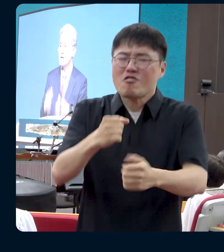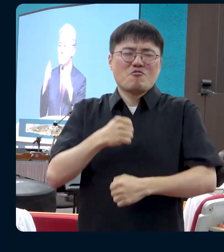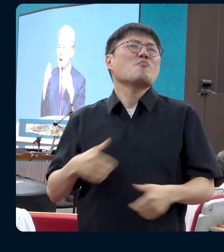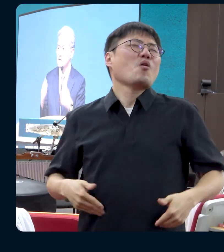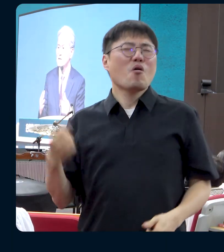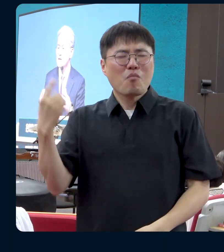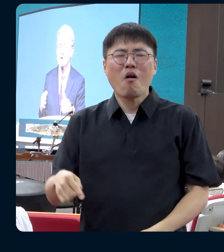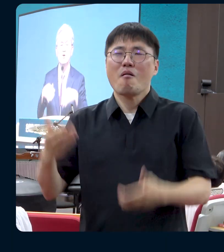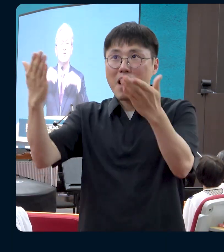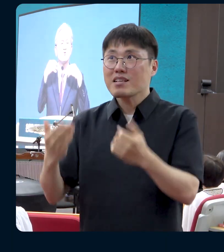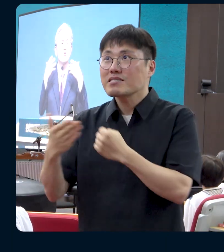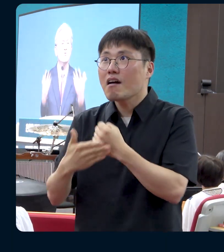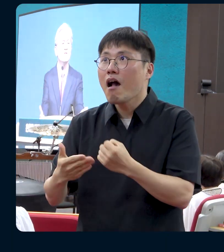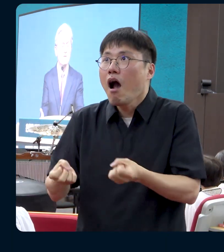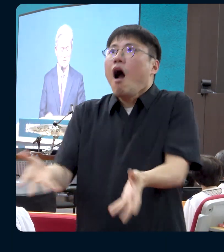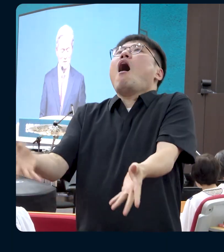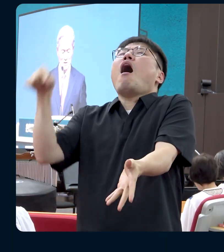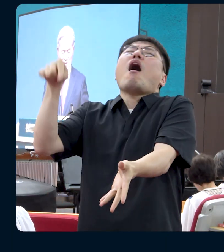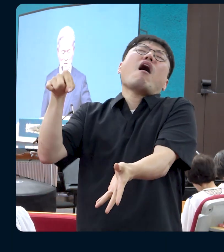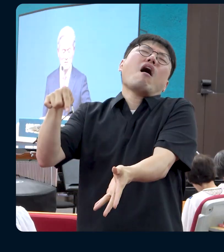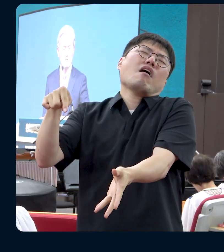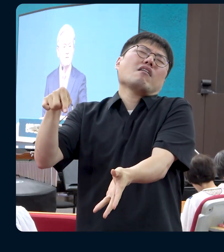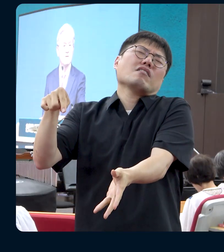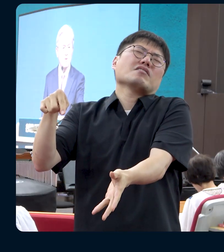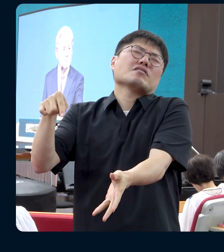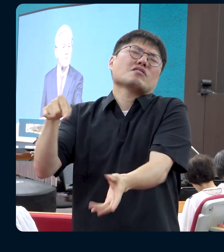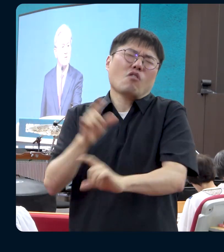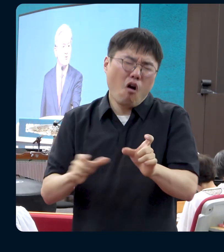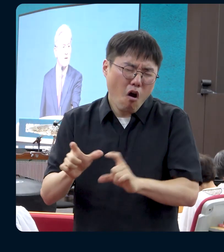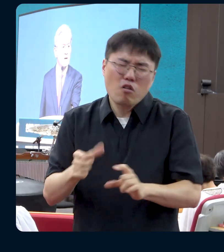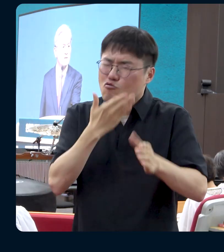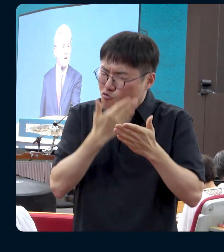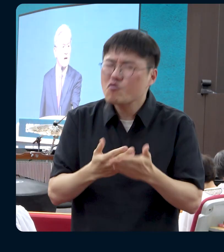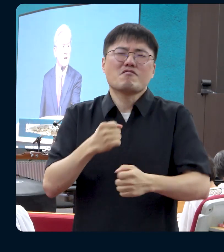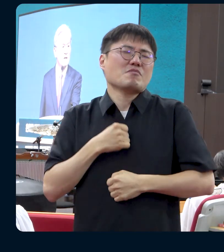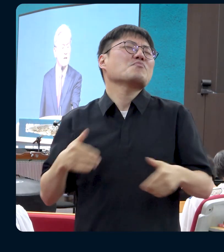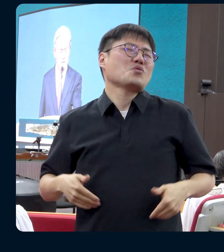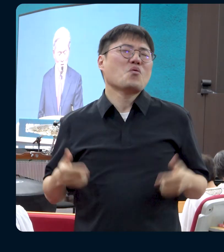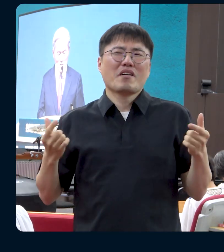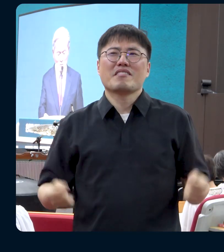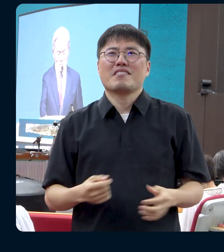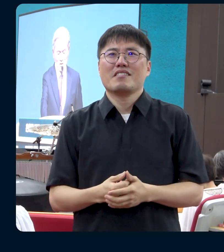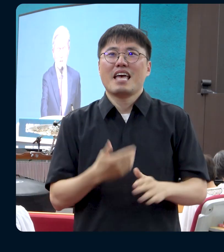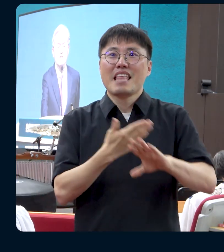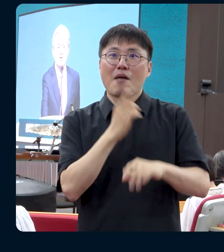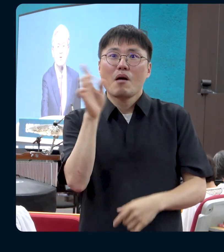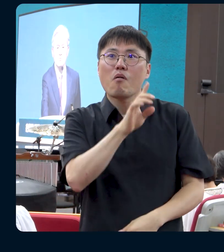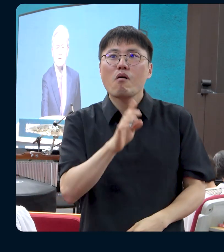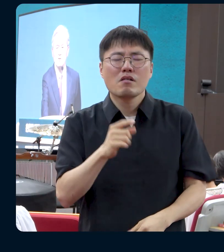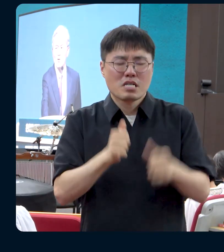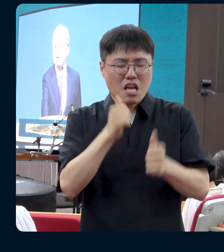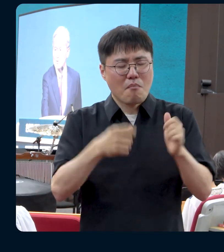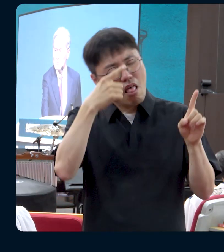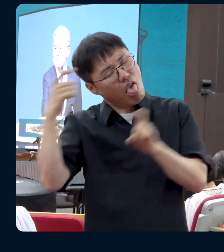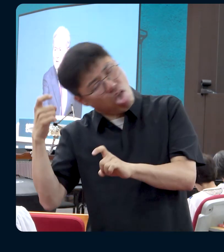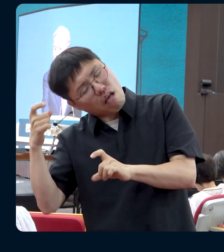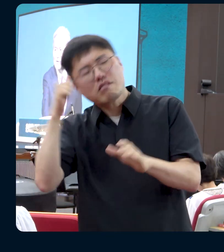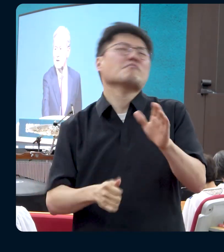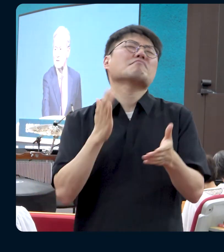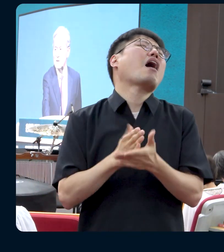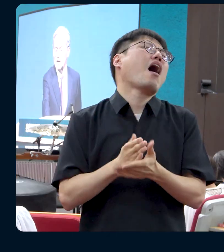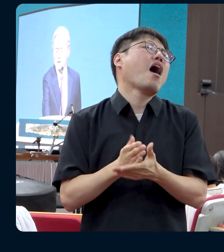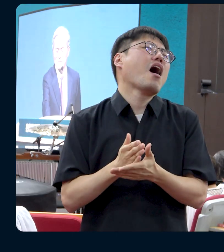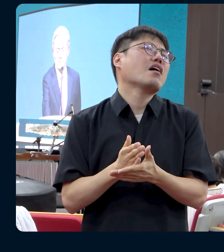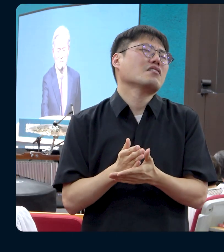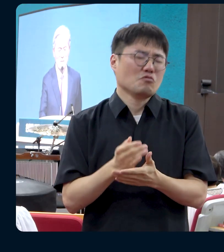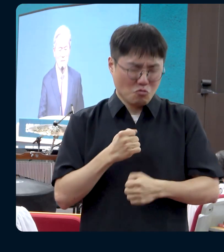될 것은 받은 은혜를 쏟는 것, 이거 정말 주의해야 한다. 다른 말로 하면 시험 드는 거 정말